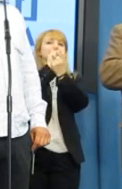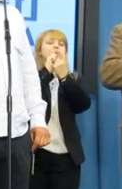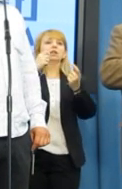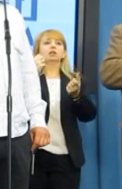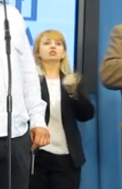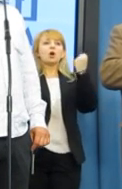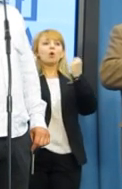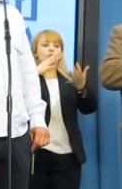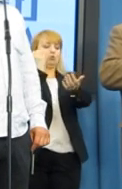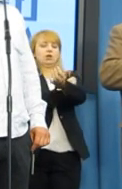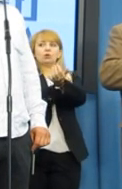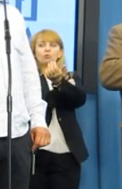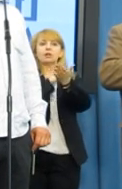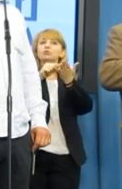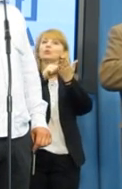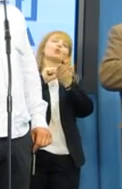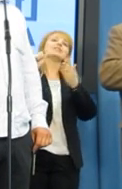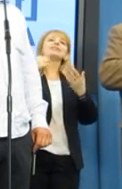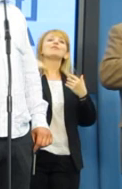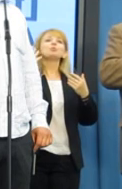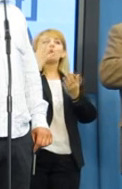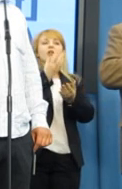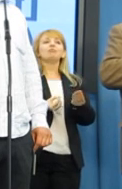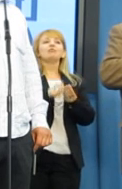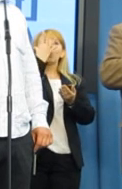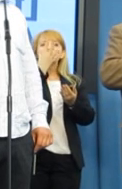ten przepis, który, jak Państwo pamiętacie, na wiosnę